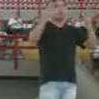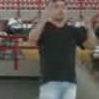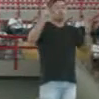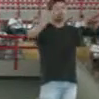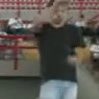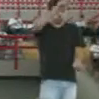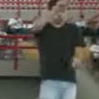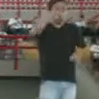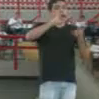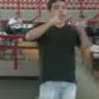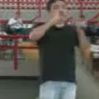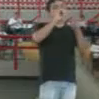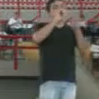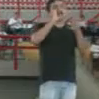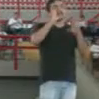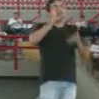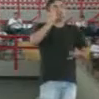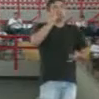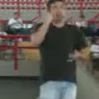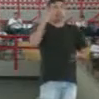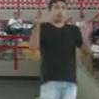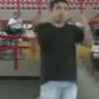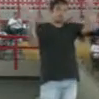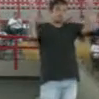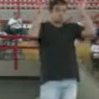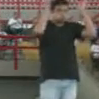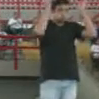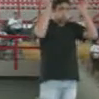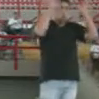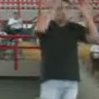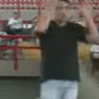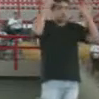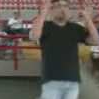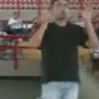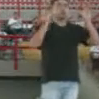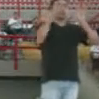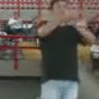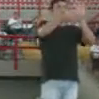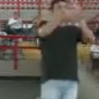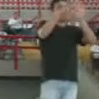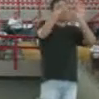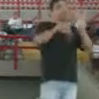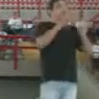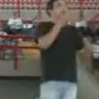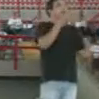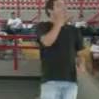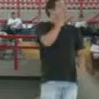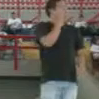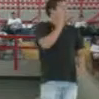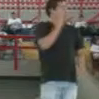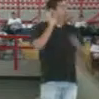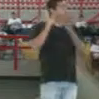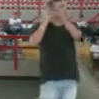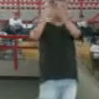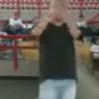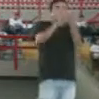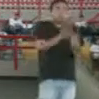cabeça. Nessa hora, o texto se chama Café. E o